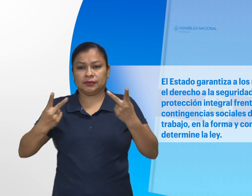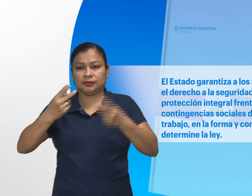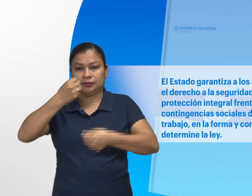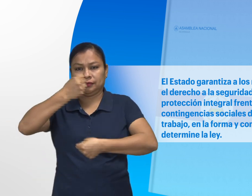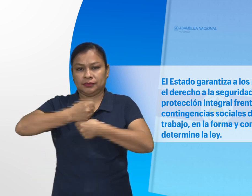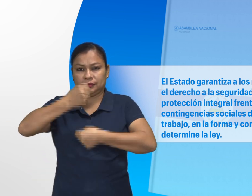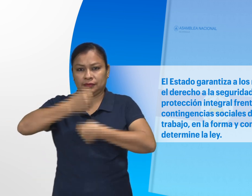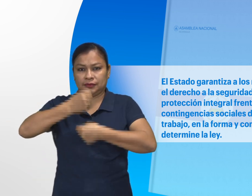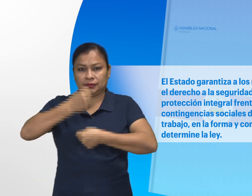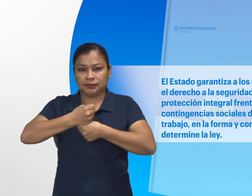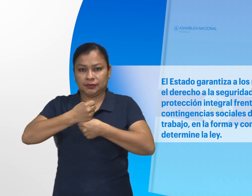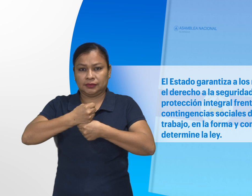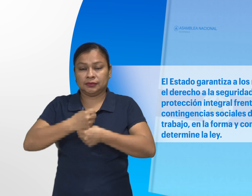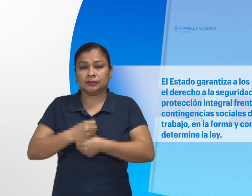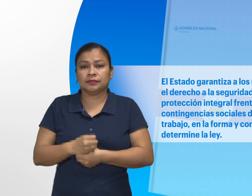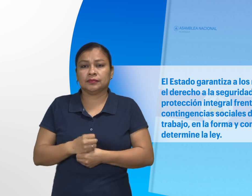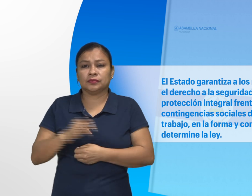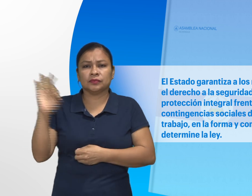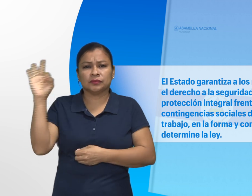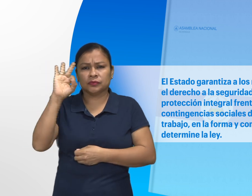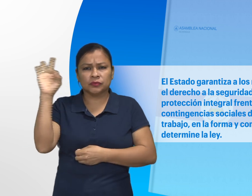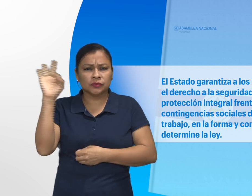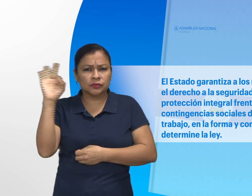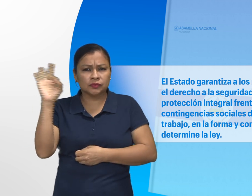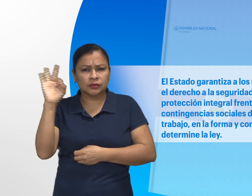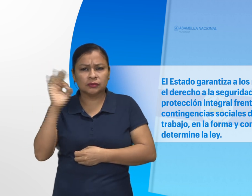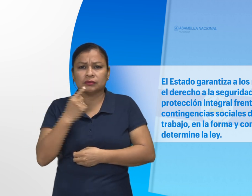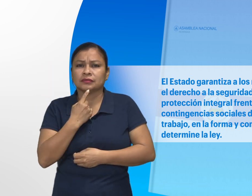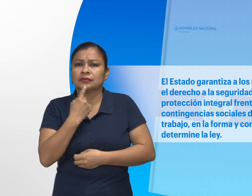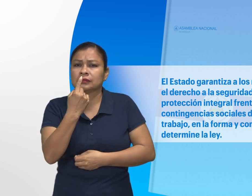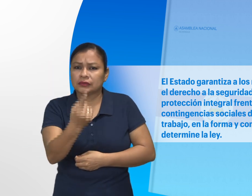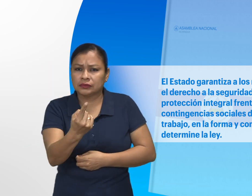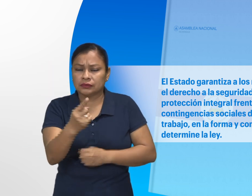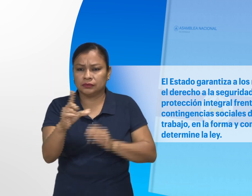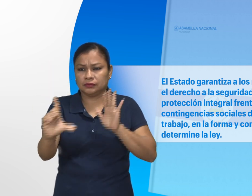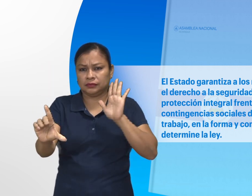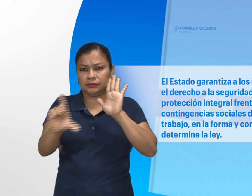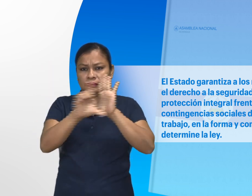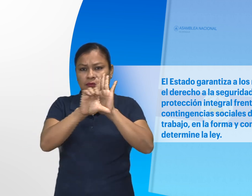en la forma y condiciones que determine la ley.